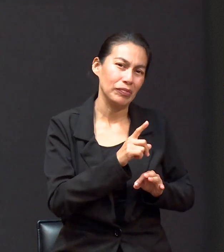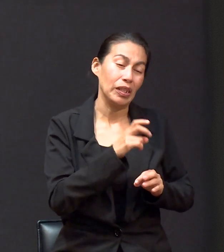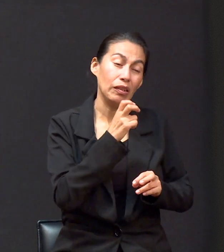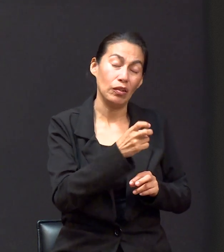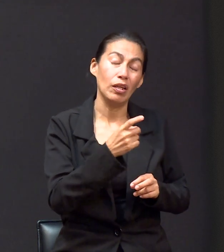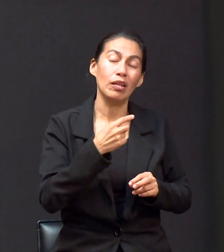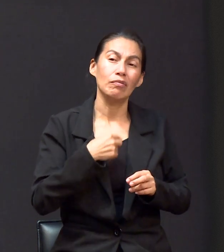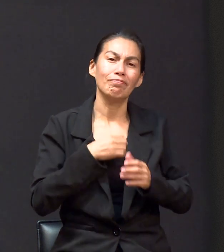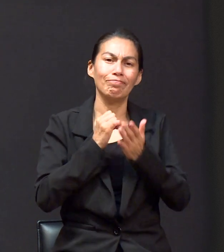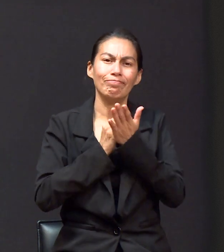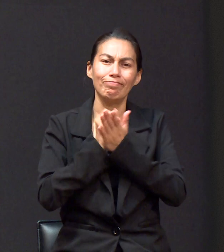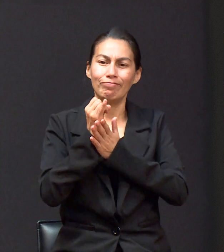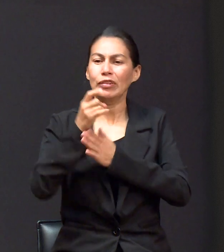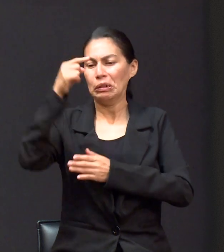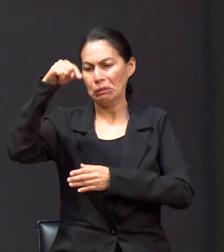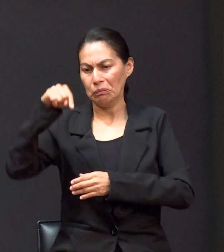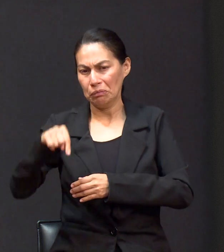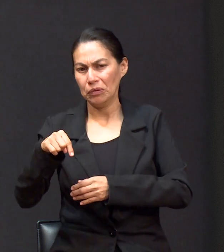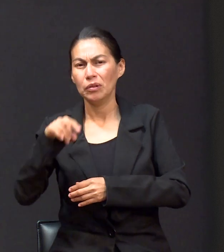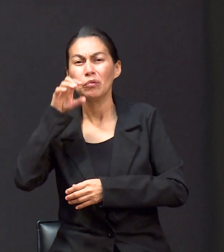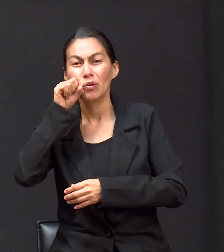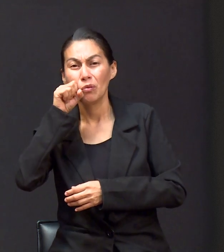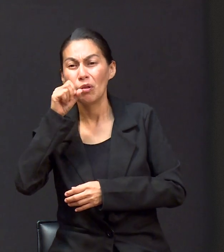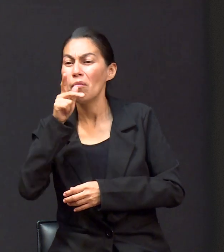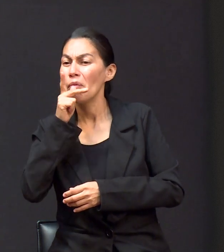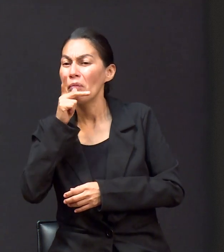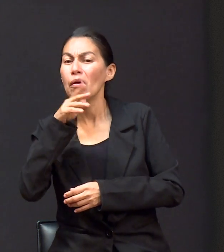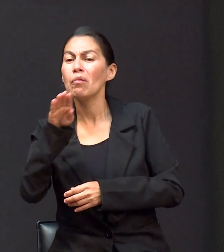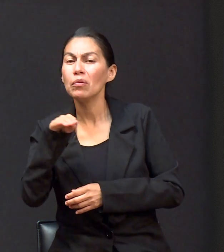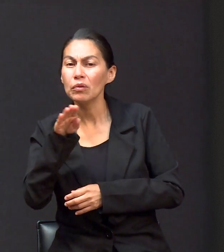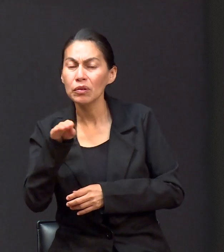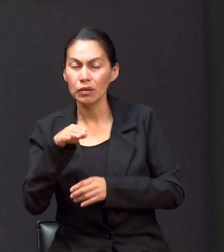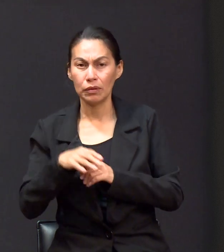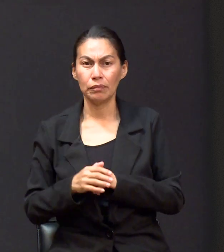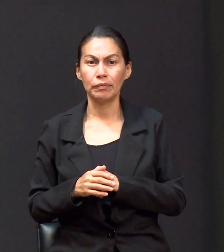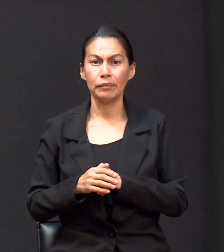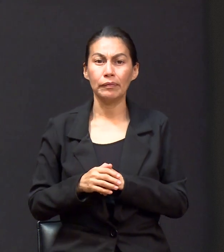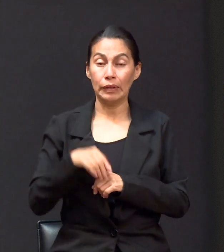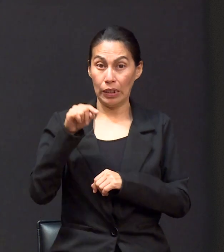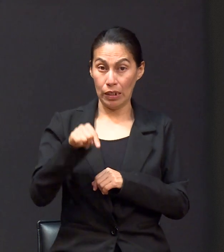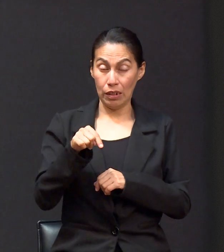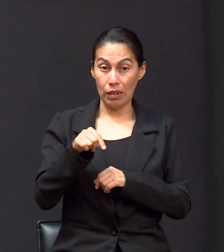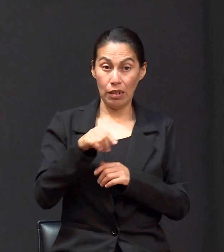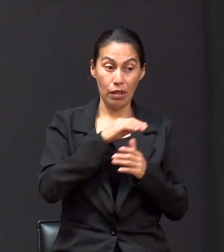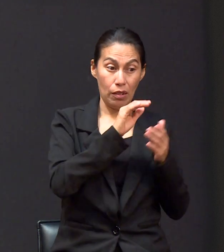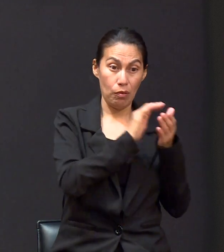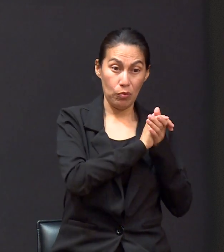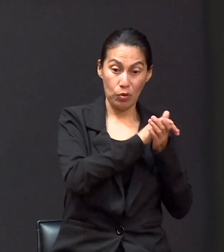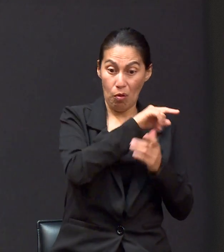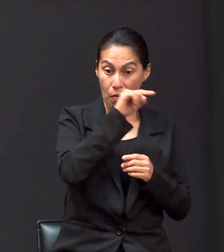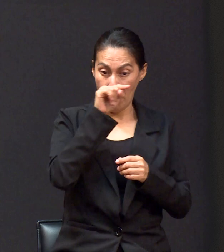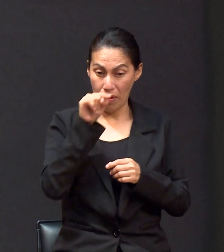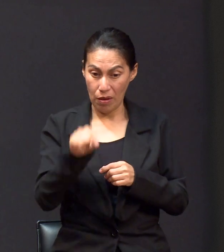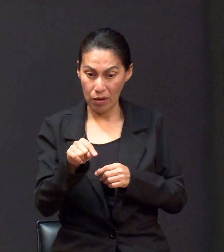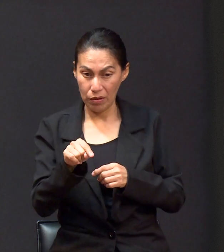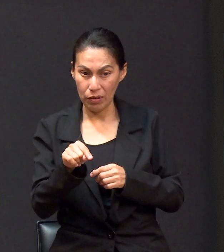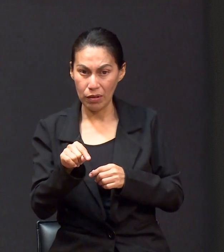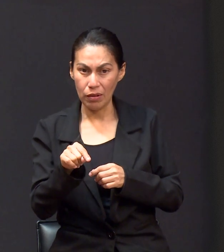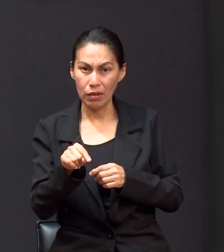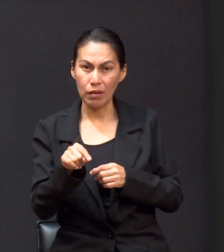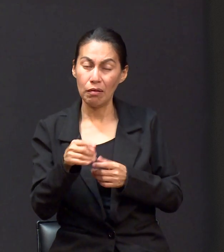un día decidí venirme a buscar a mi papá a Montemorelos. Y estando aquí, mi esposo me viene a